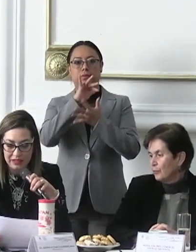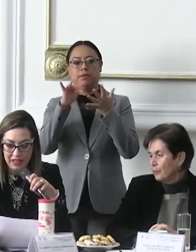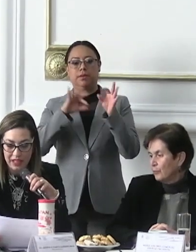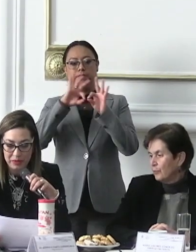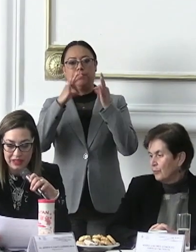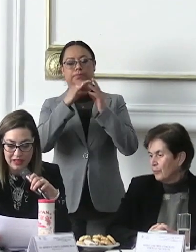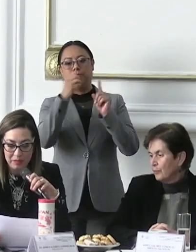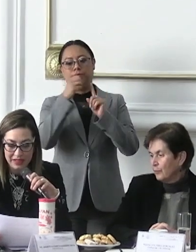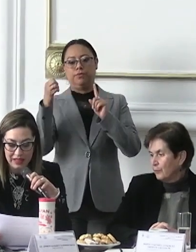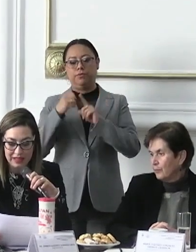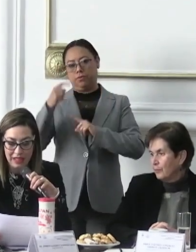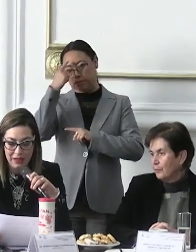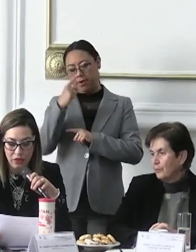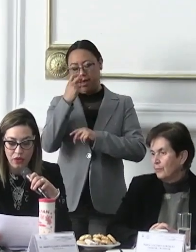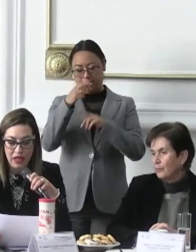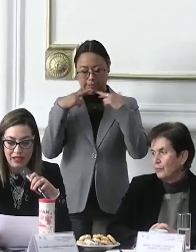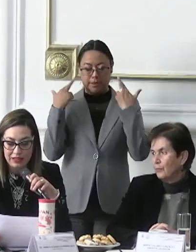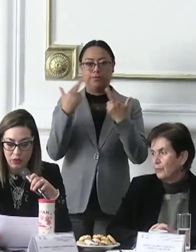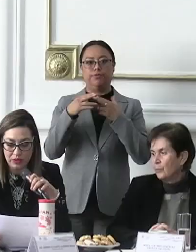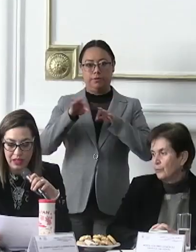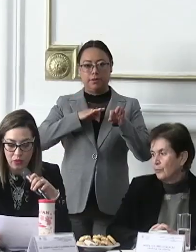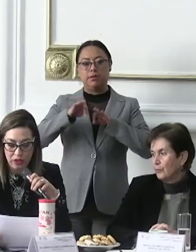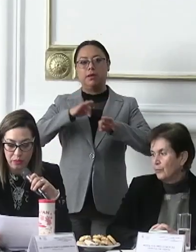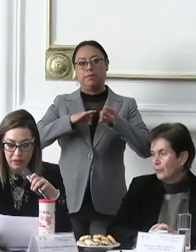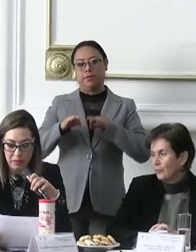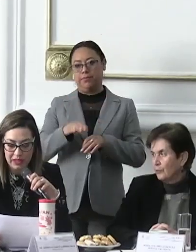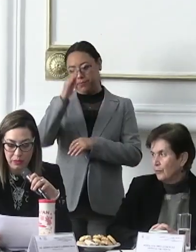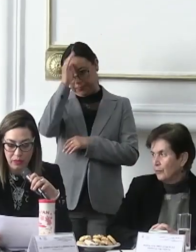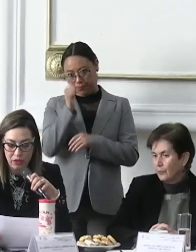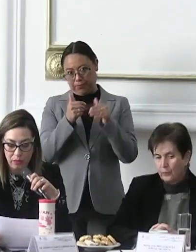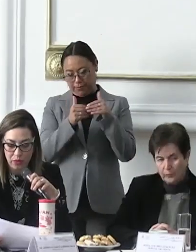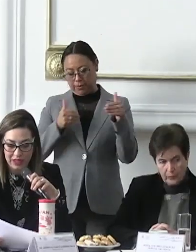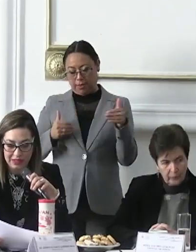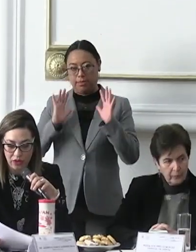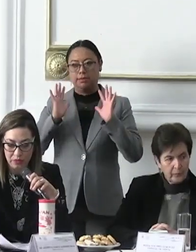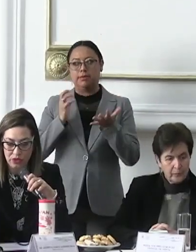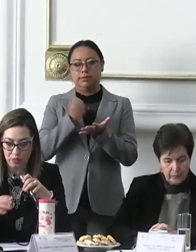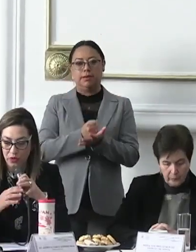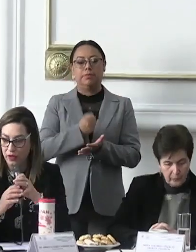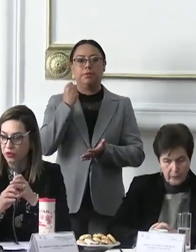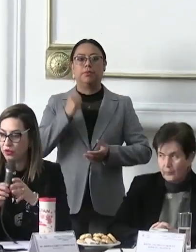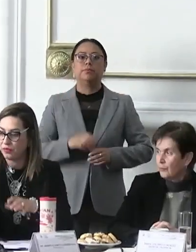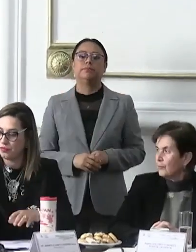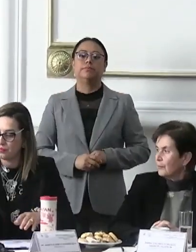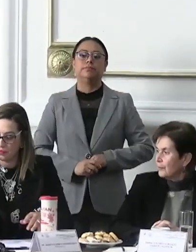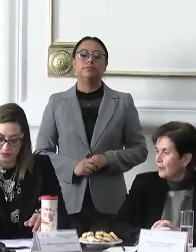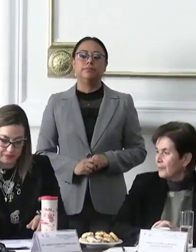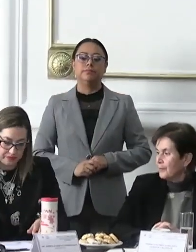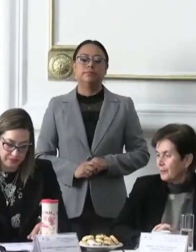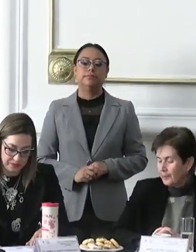el que se realizará la presente mesa de trabajo según el acuerdo previamente aprobado por esta comisión, por favor.